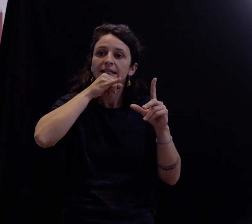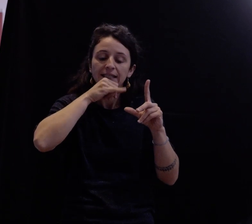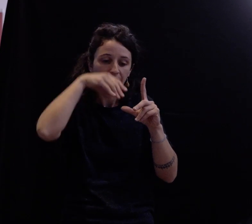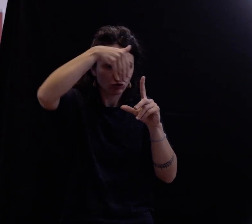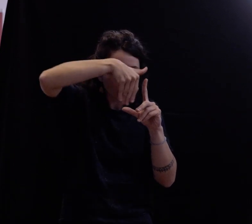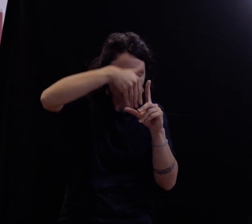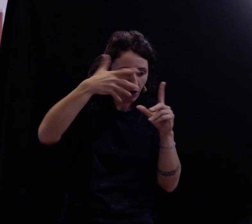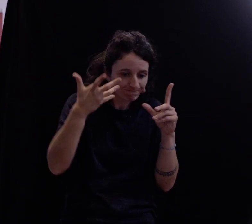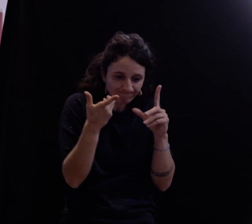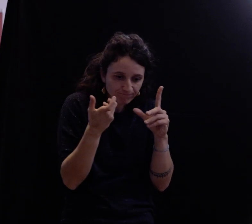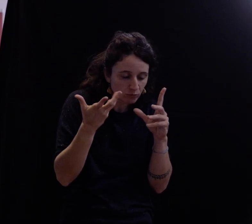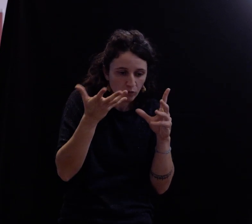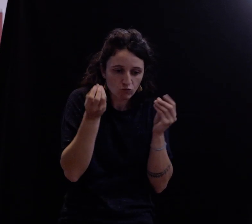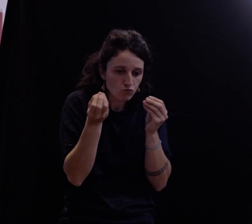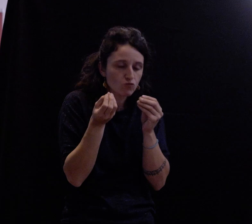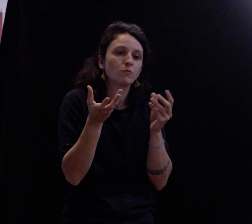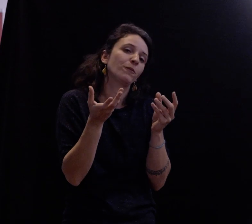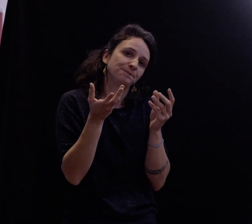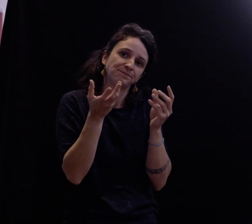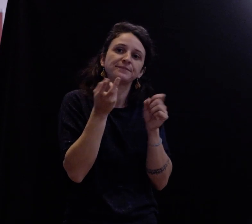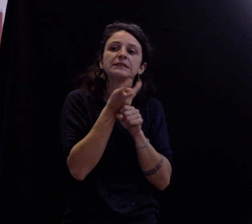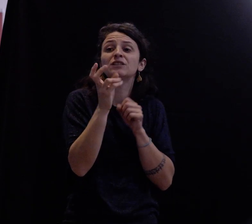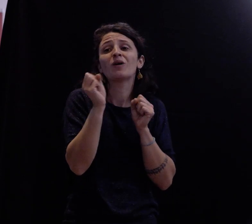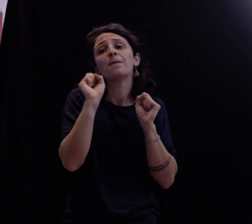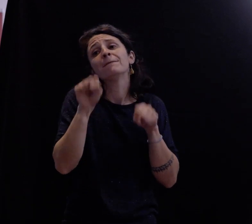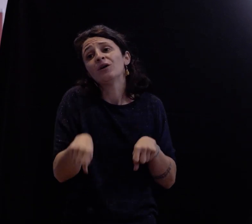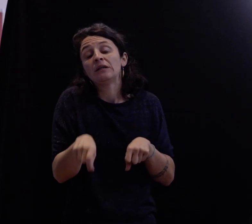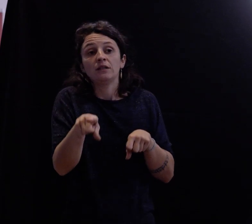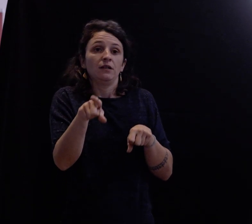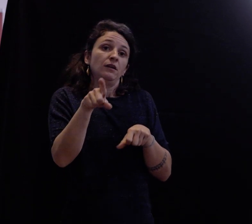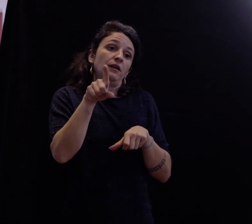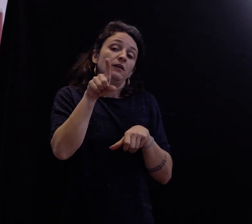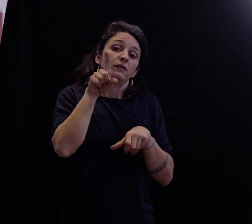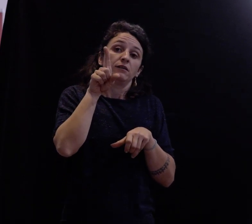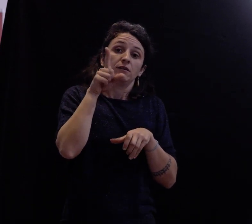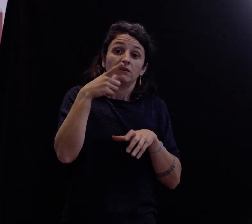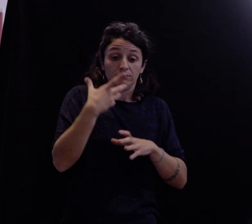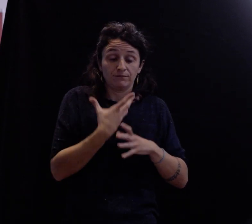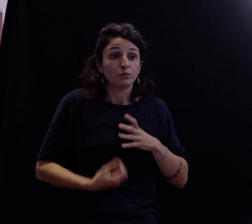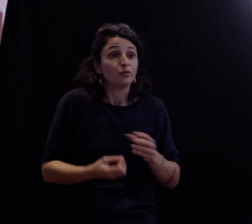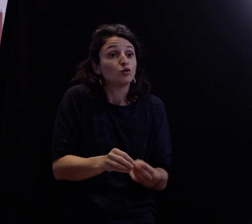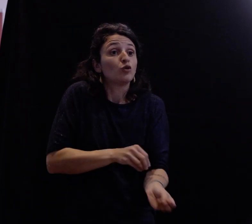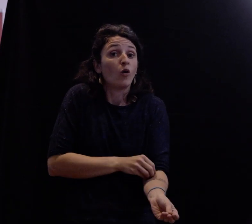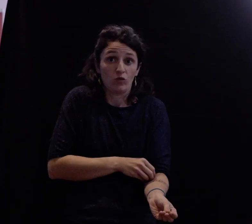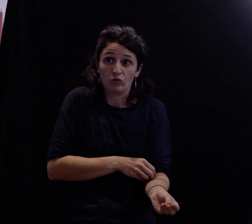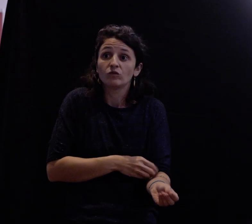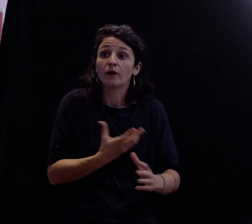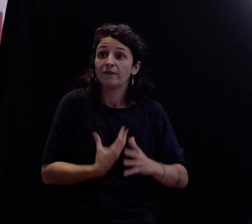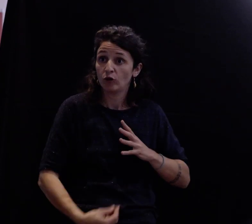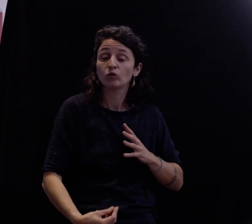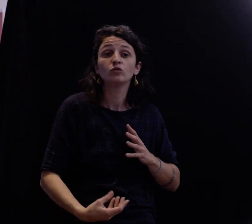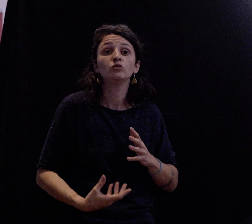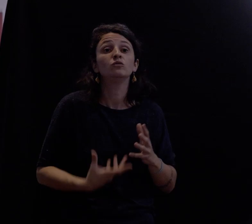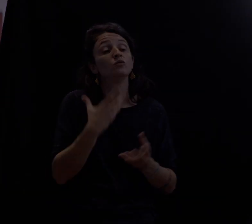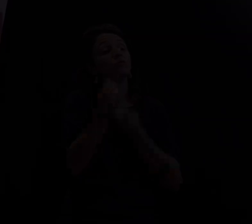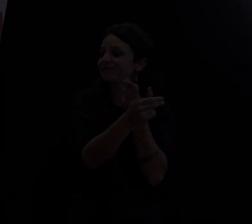limites. D'une part, de faire ça, on prend un petit risque que ça déclenche une fausse couche, ce qui est quand même embêtant. Et puis, si jamais on